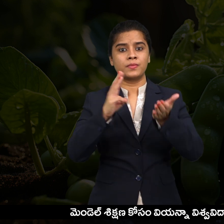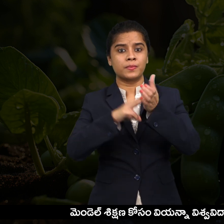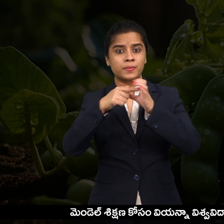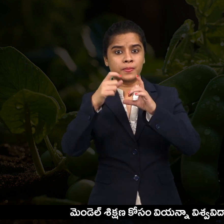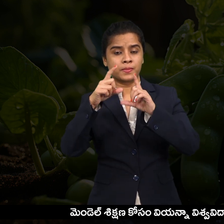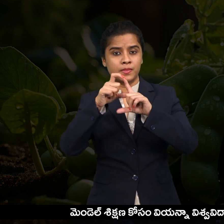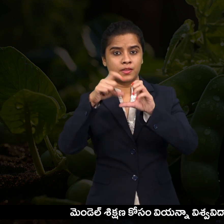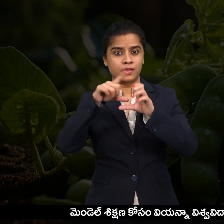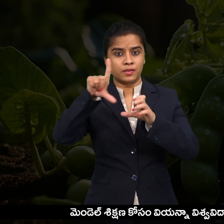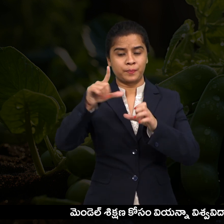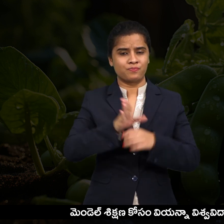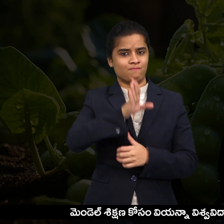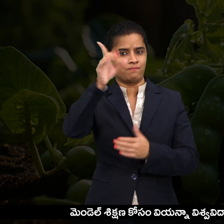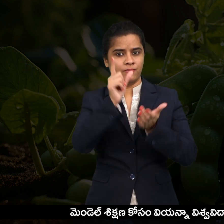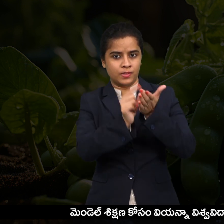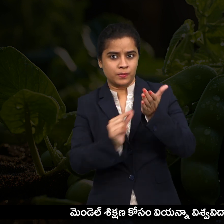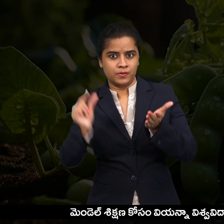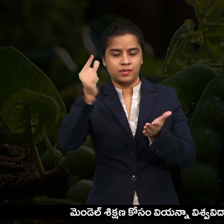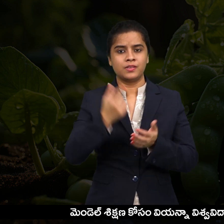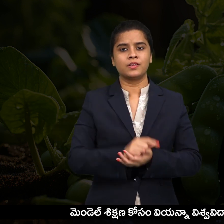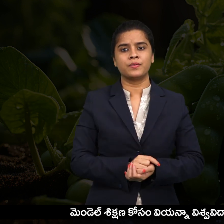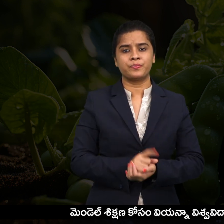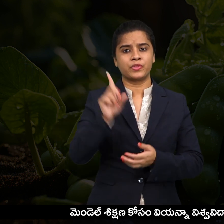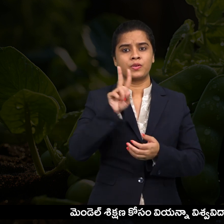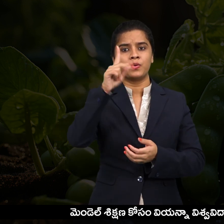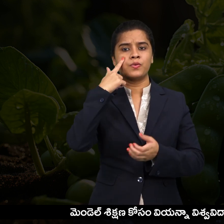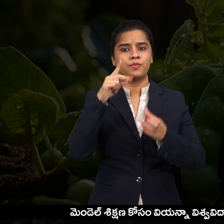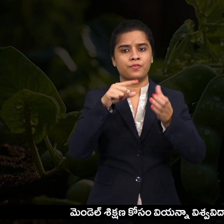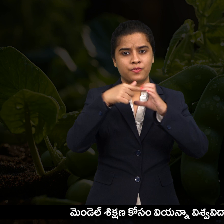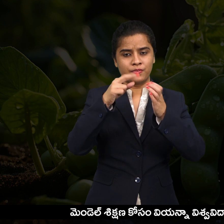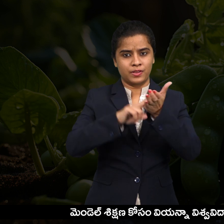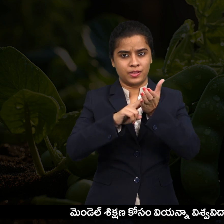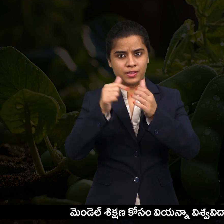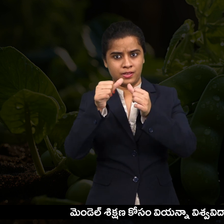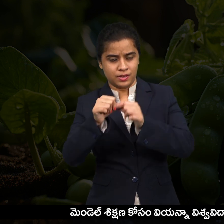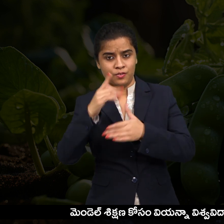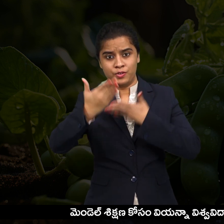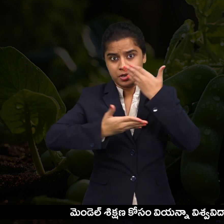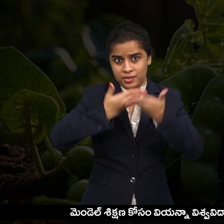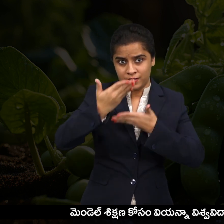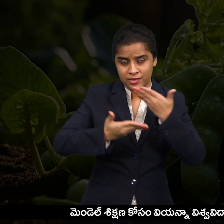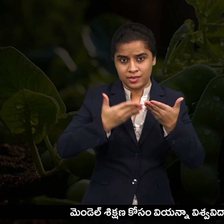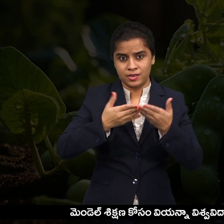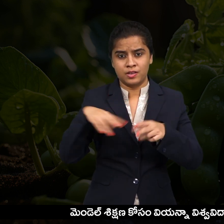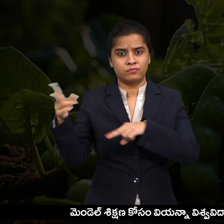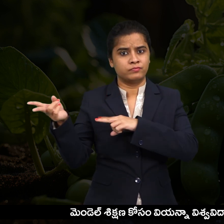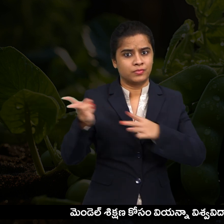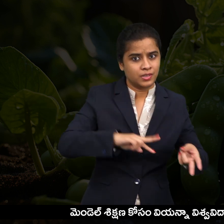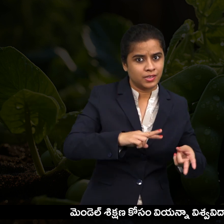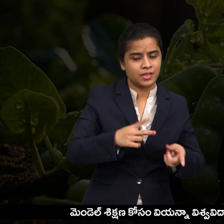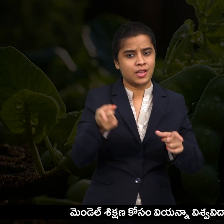మొండల్ శిక్షణ కోసం వియన్నా విశ్వవిద్యాలయానికి వెళ్లి 1854లో మఠానికి తిరిగి వచ్చాడు.